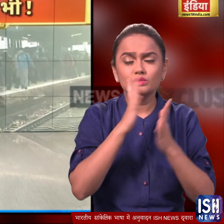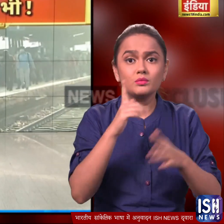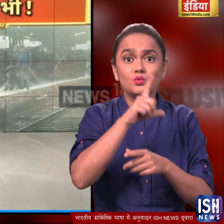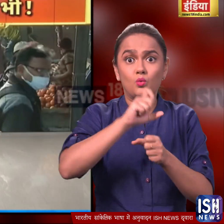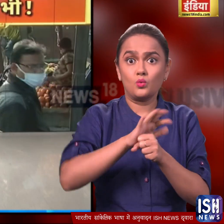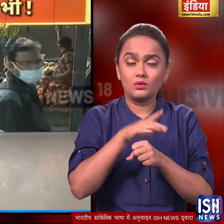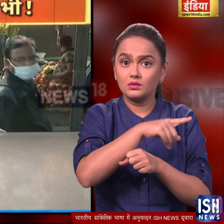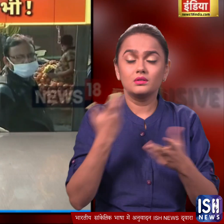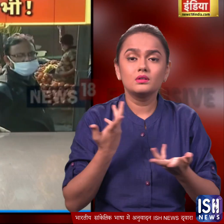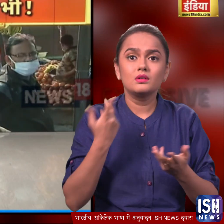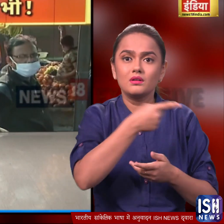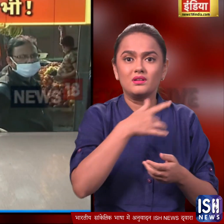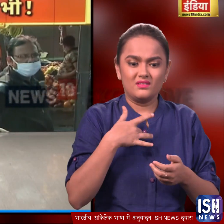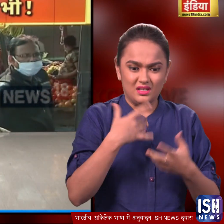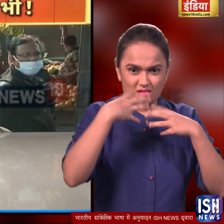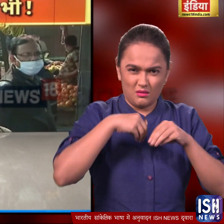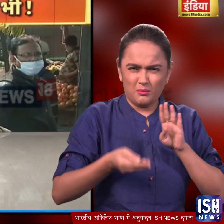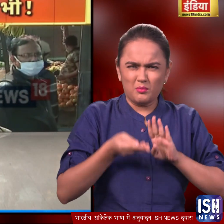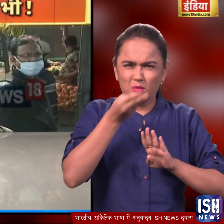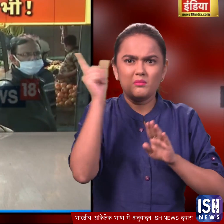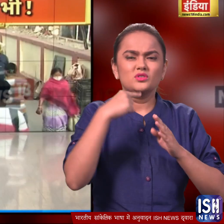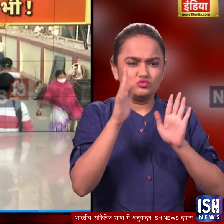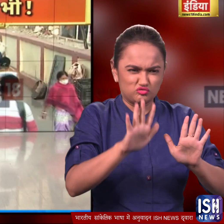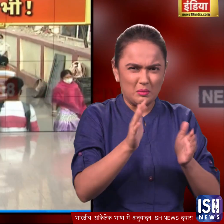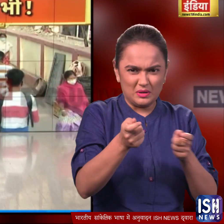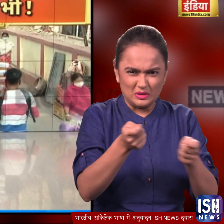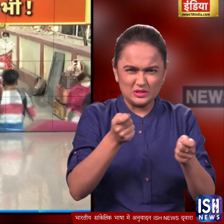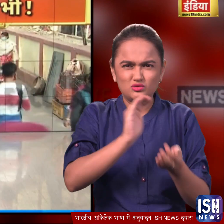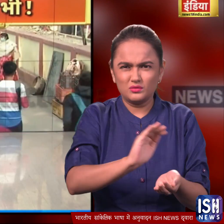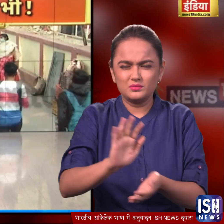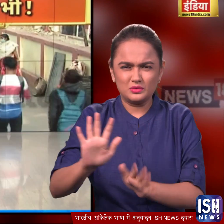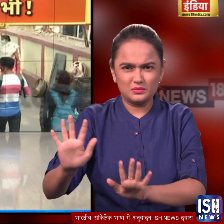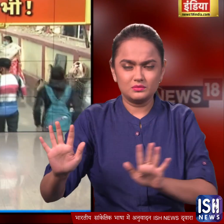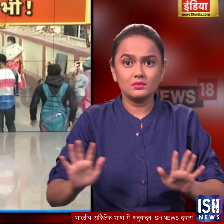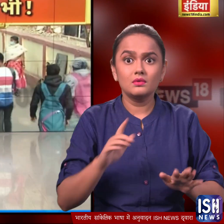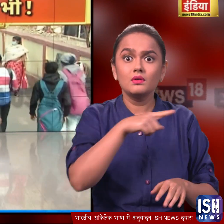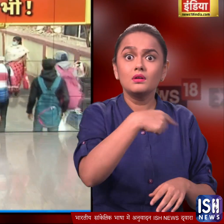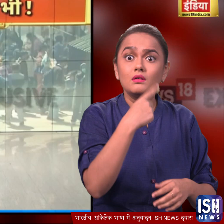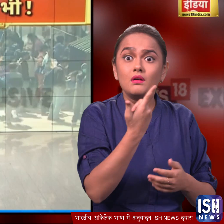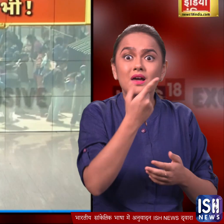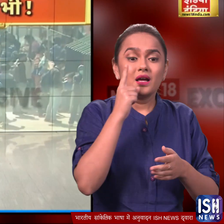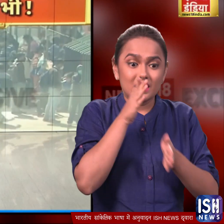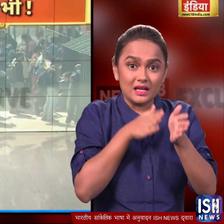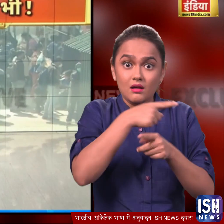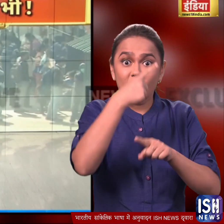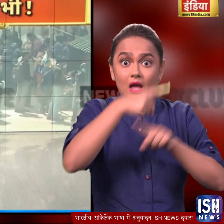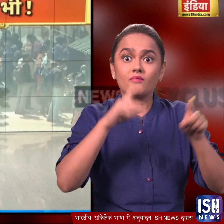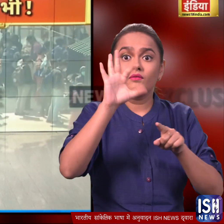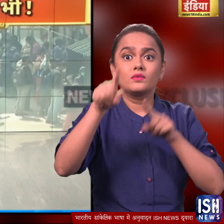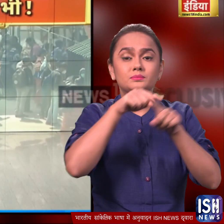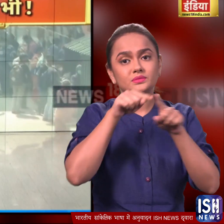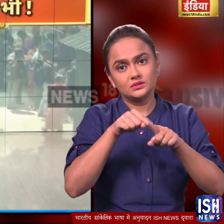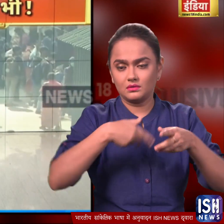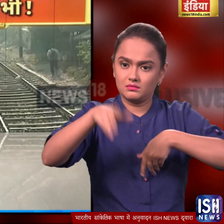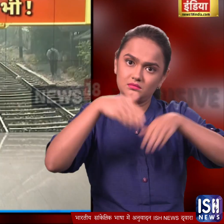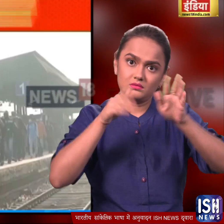कोरोना मरीजों की संख्या में लगातार हो रहे इजाफे पर काबू पाने के लिए राज्य सरकार ने लोकल ट्रेनों को उनकी आधी क्षमता से चलाने के दिशा निर्देश